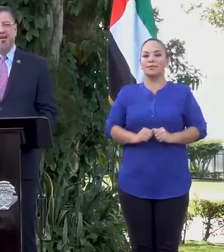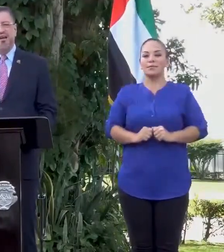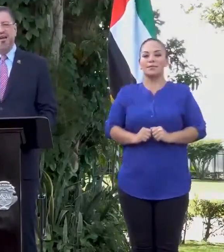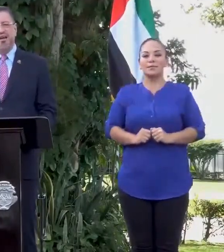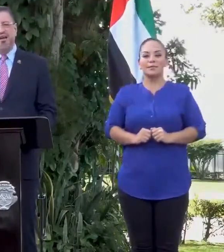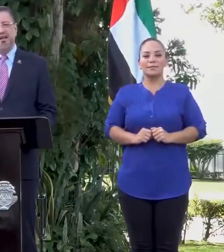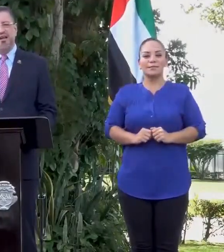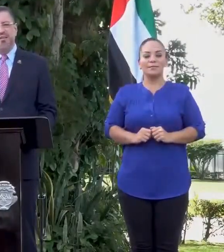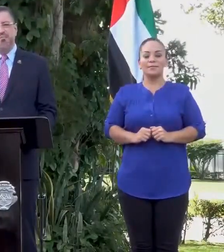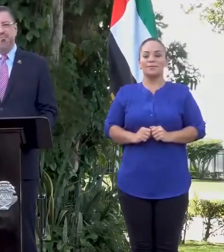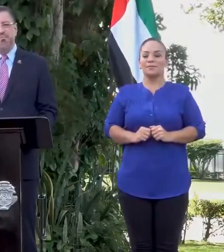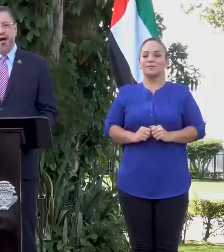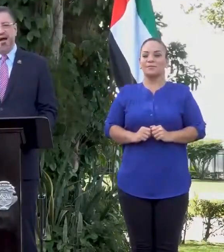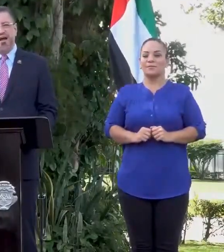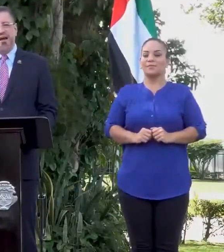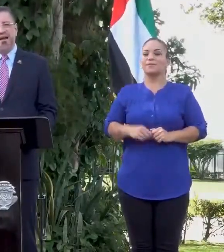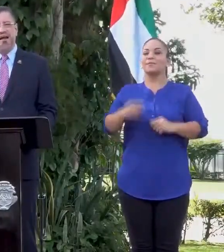oportunidades